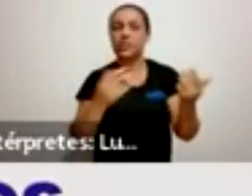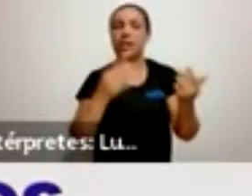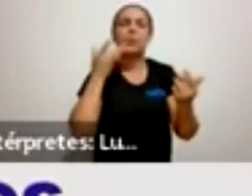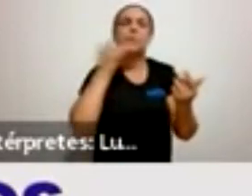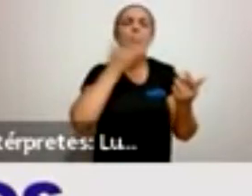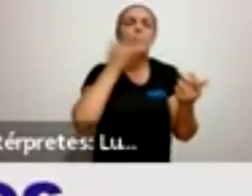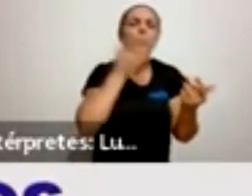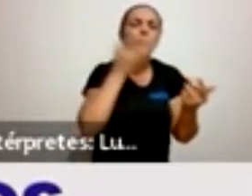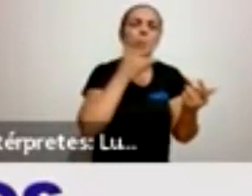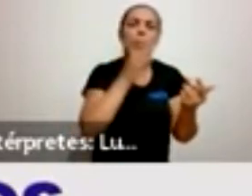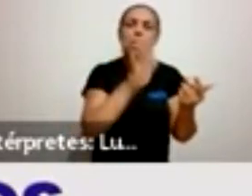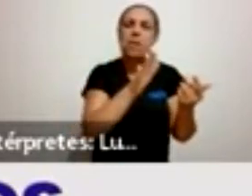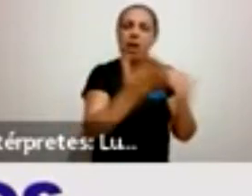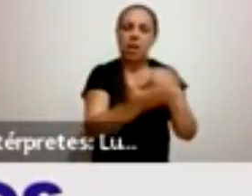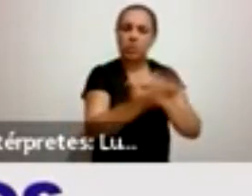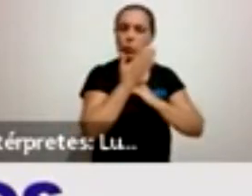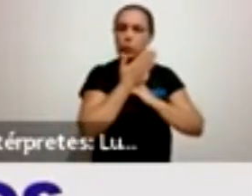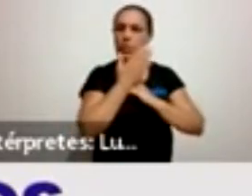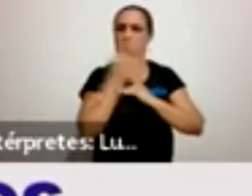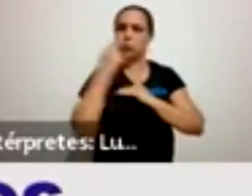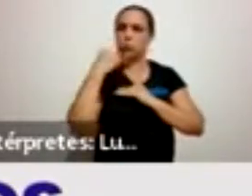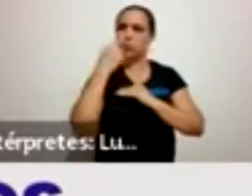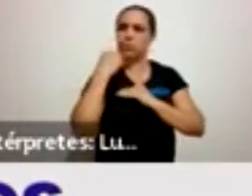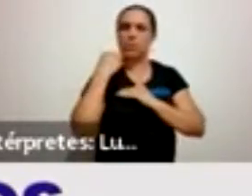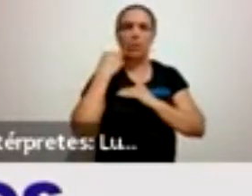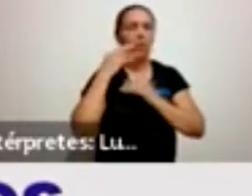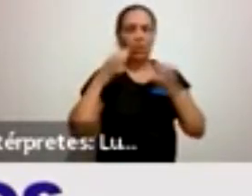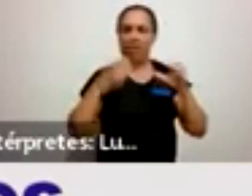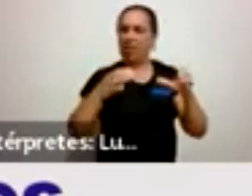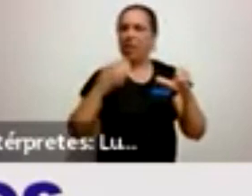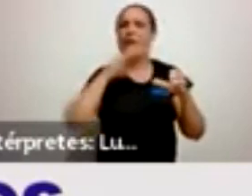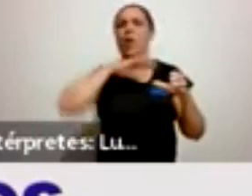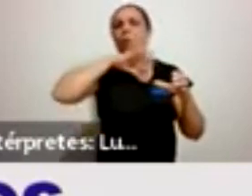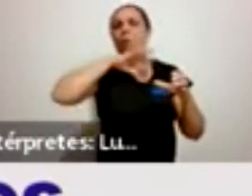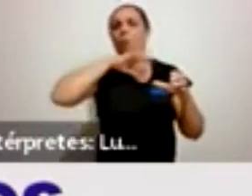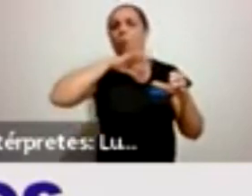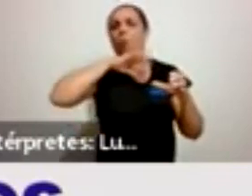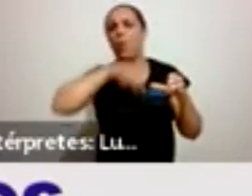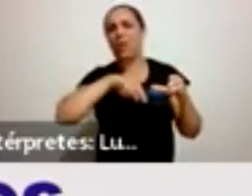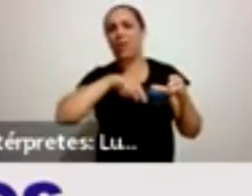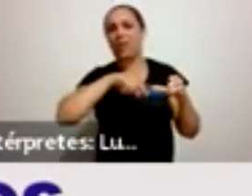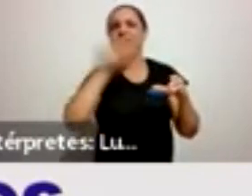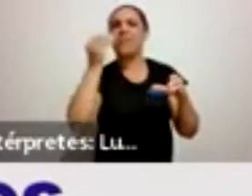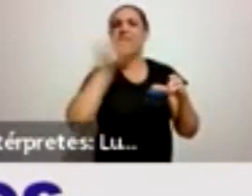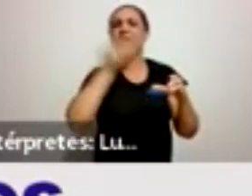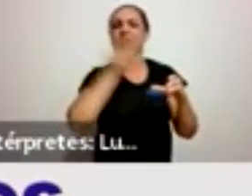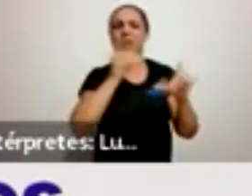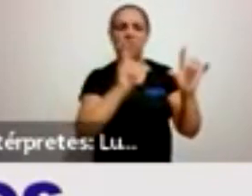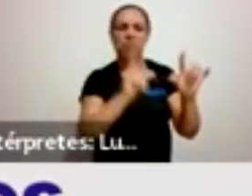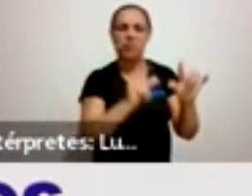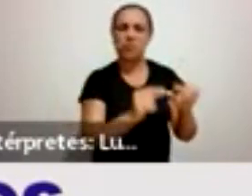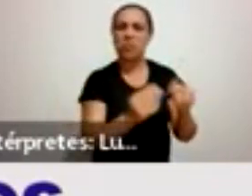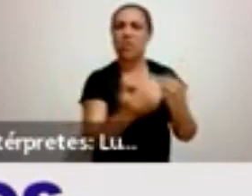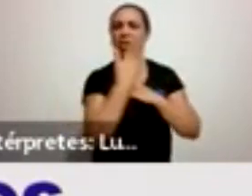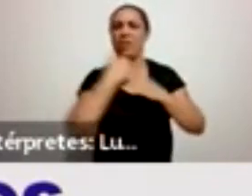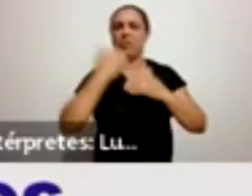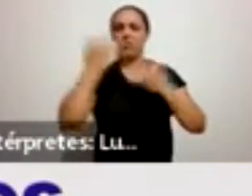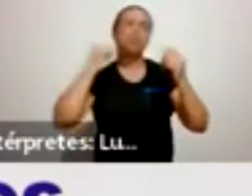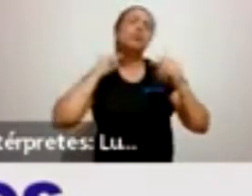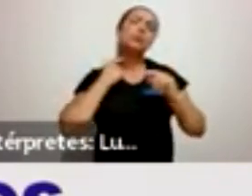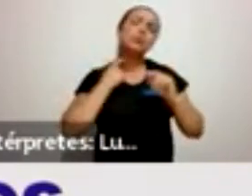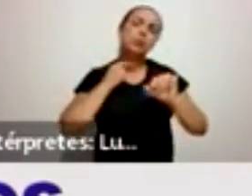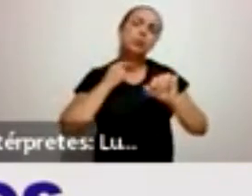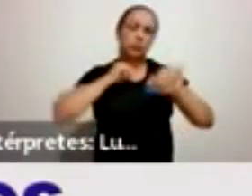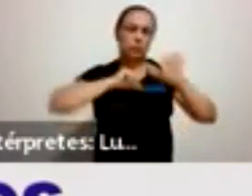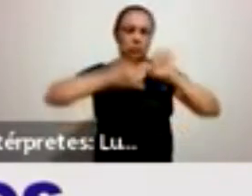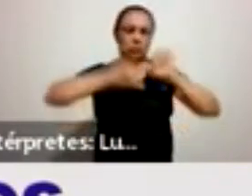mas que não traz nenhuma nutrição e por isso muitos deles, ou processados, ultraprocessados, eles vêm causar umas